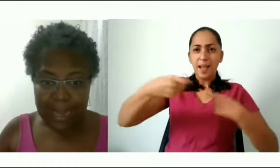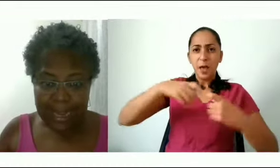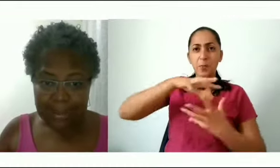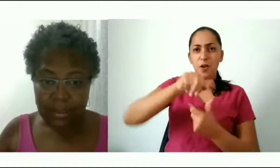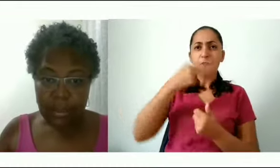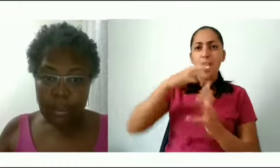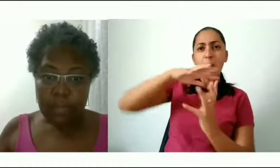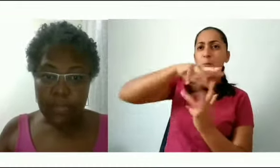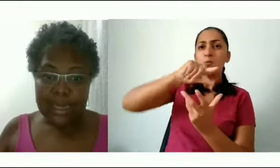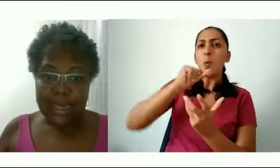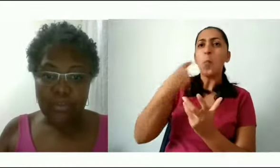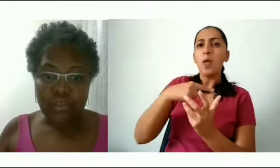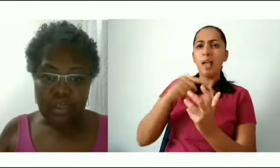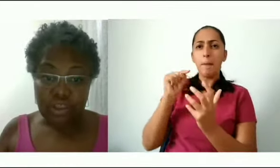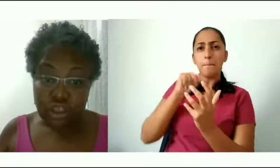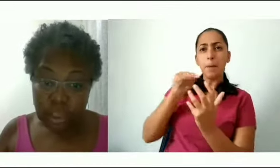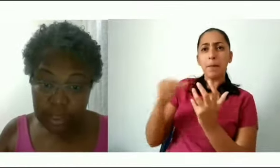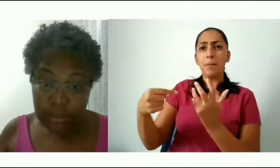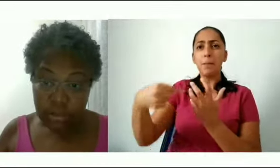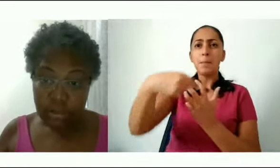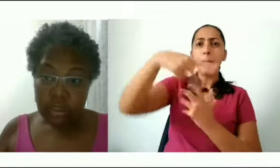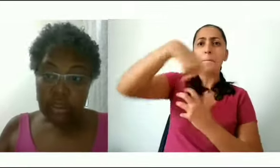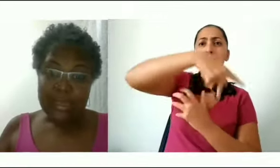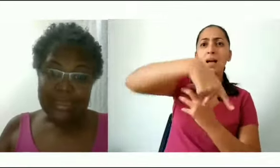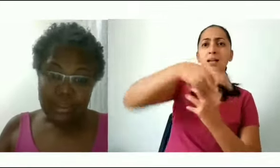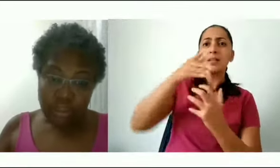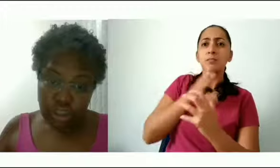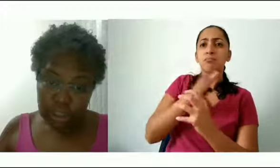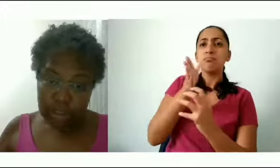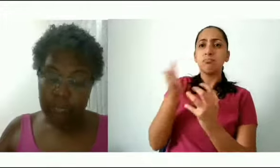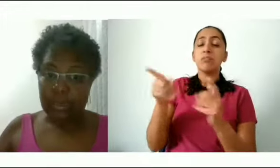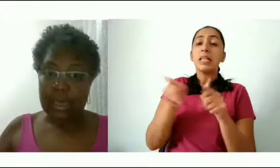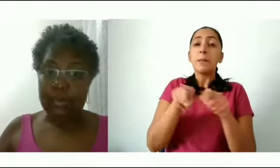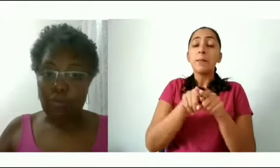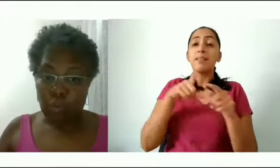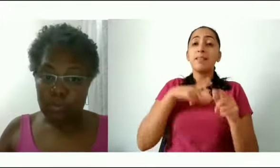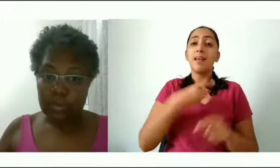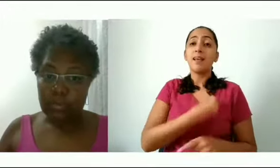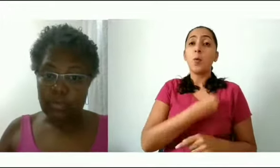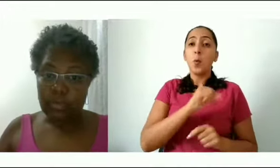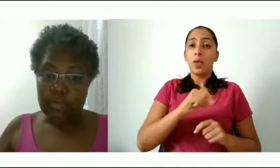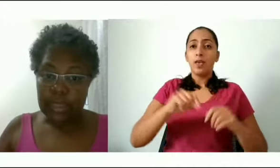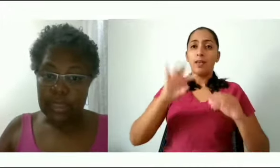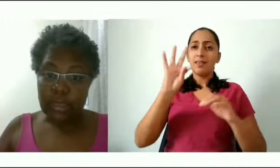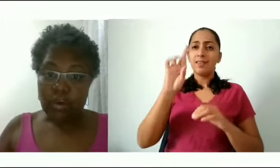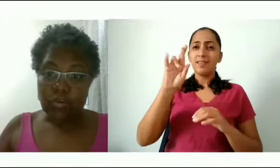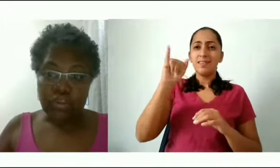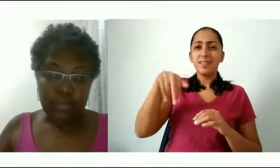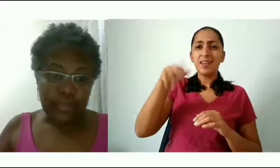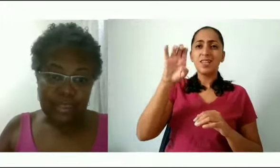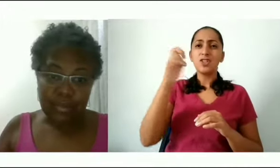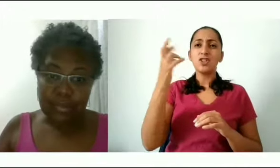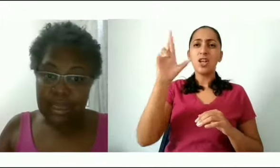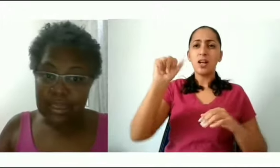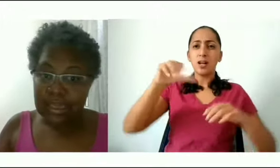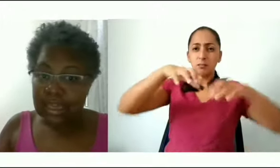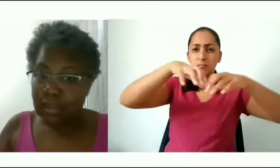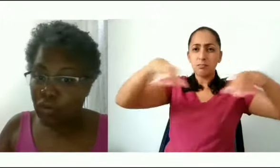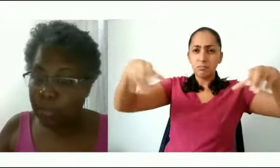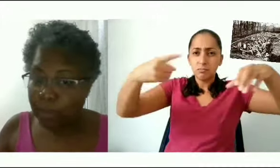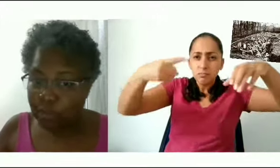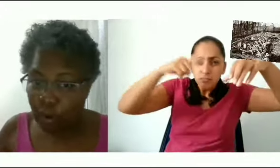fortemente marcada por uma guerra de trincheiras. Uma trincheira é um lugar úmido, né, onde que você não